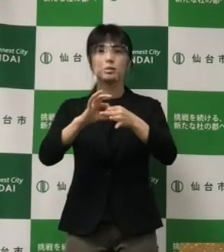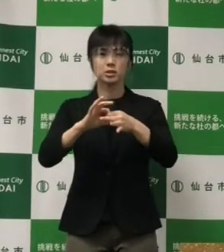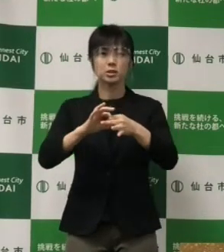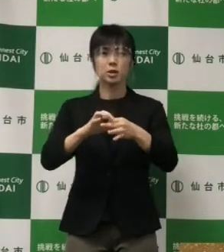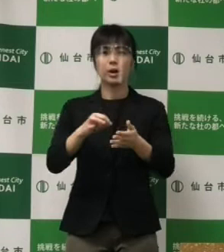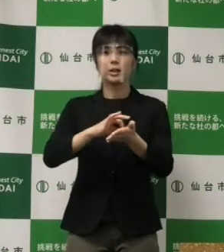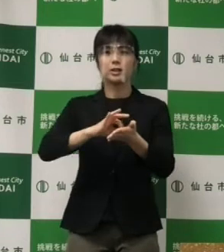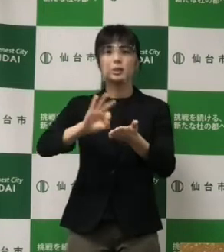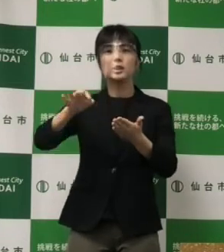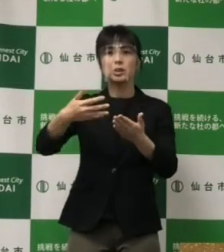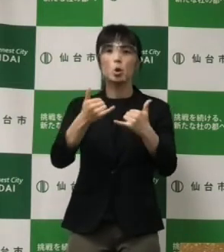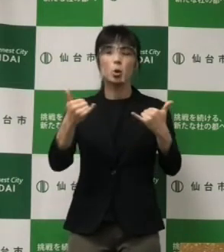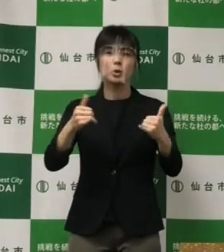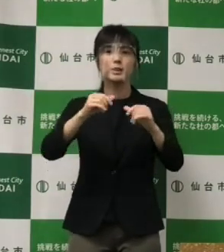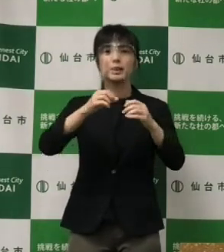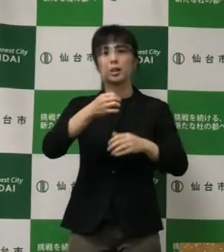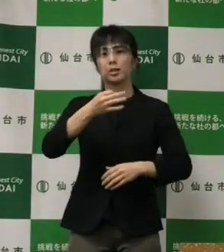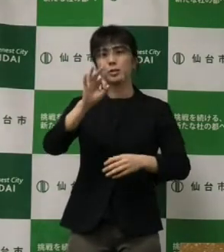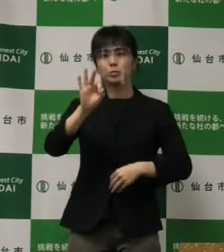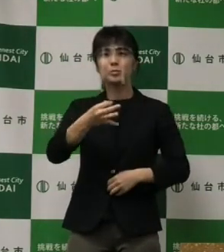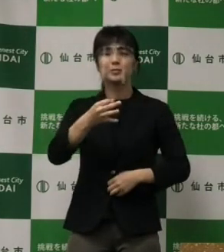価指数の食料というところにつきまして、